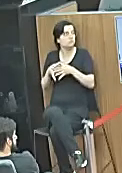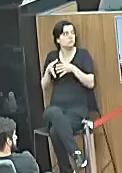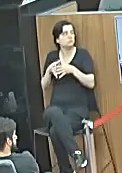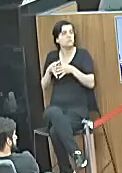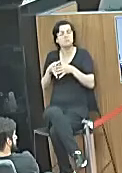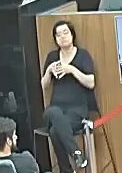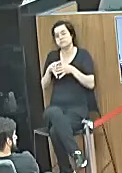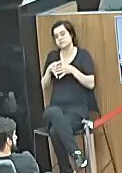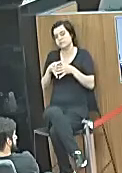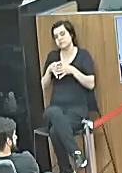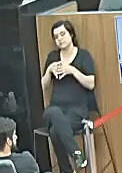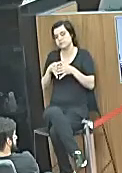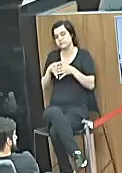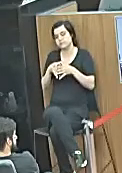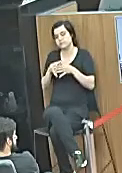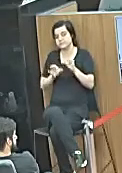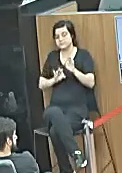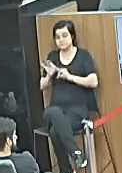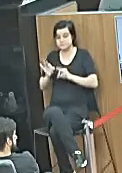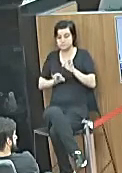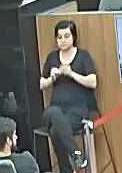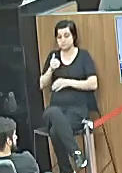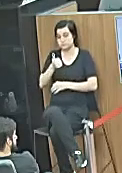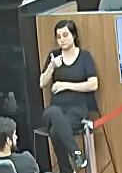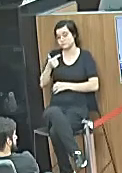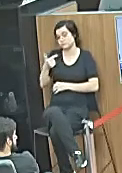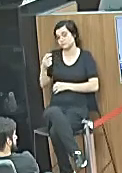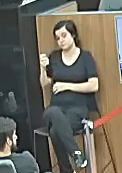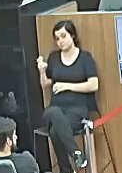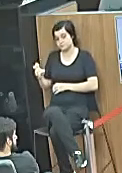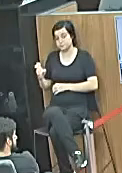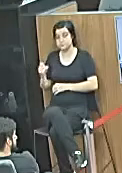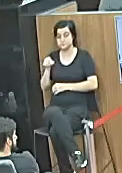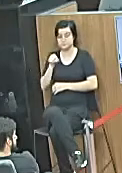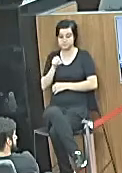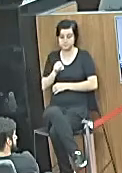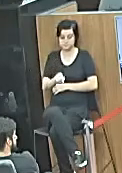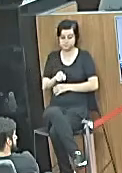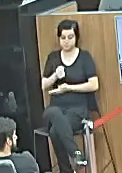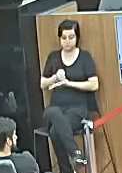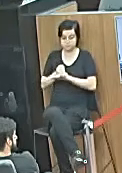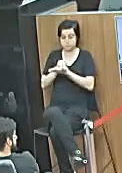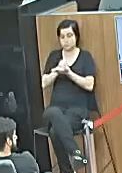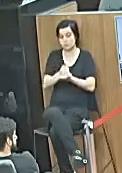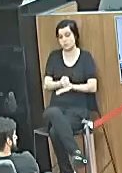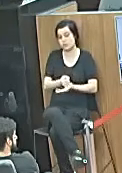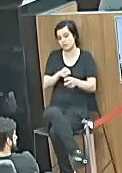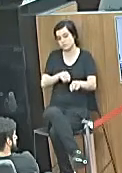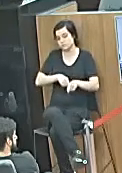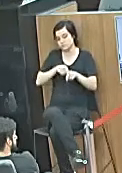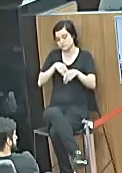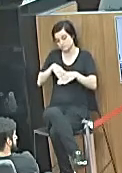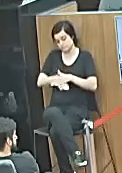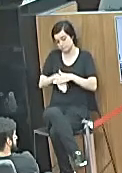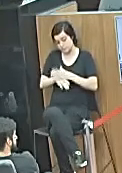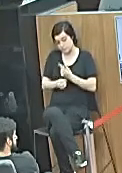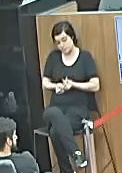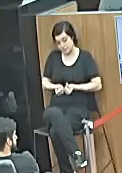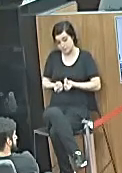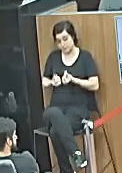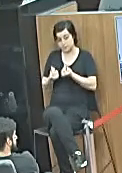para a implementação do programa nacional do crédito fundiário a fim de garantir condições